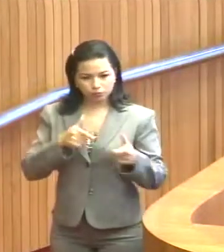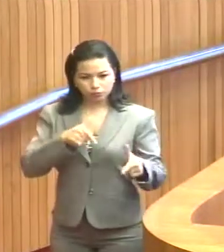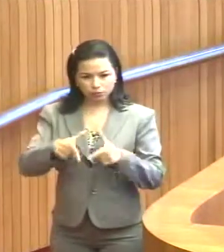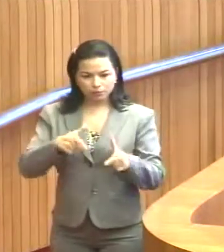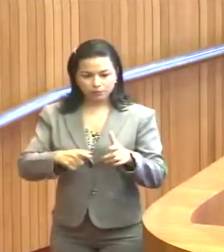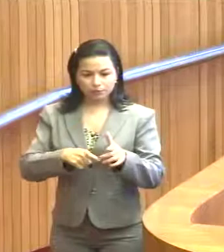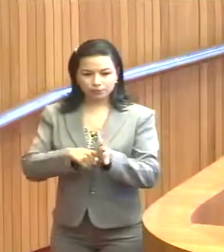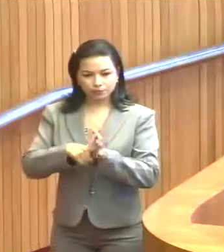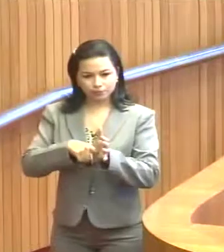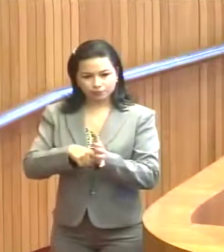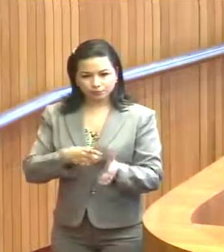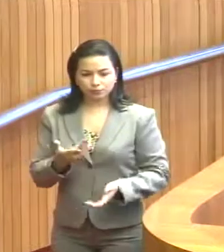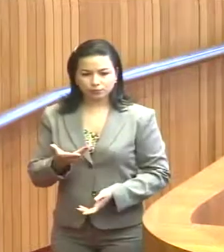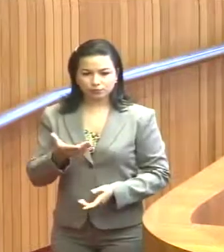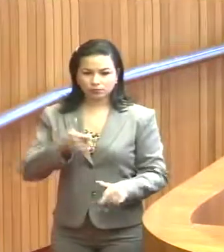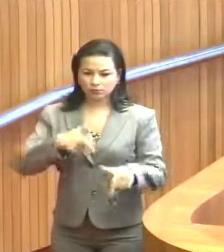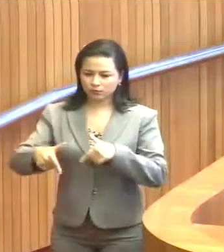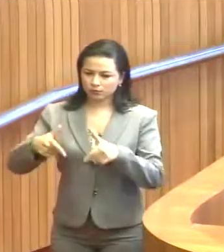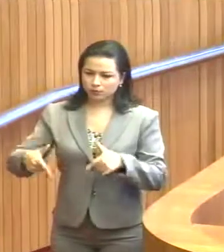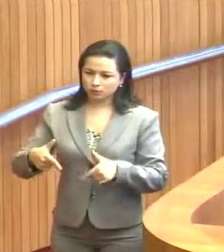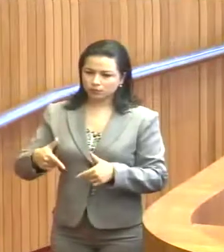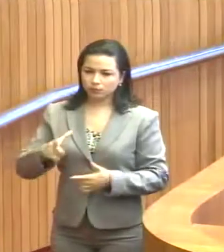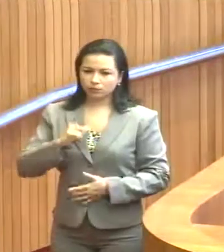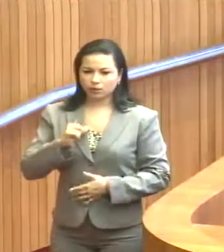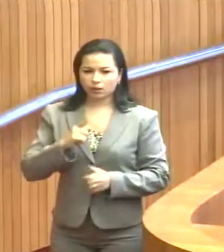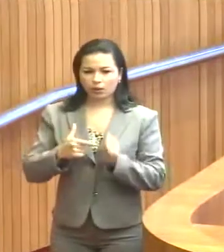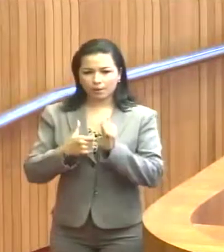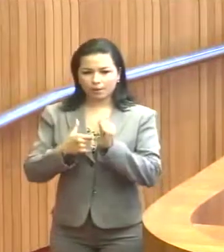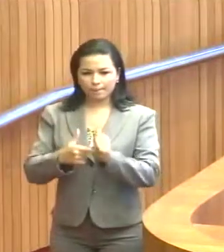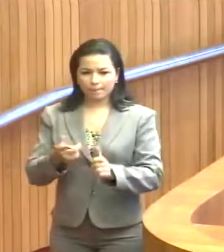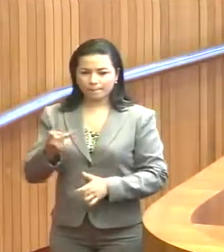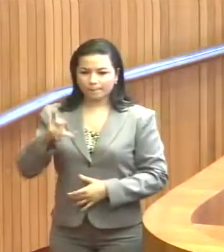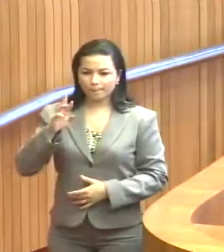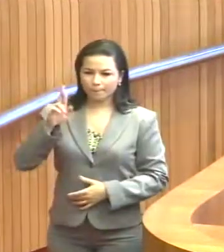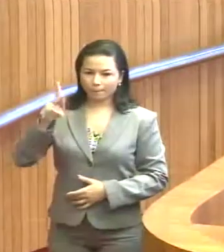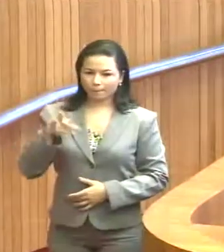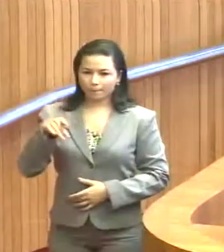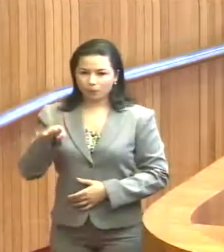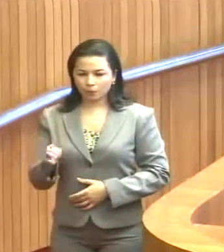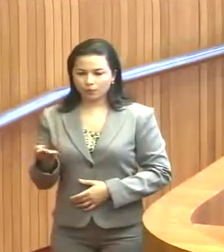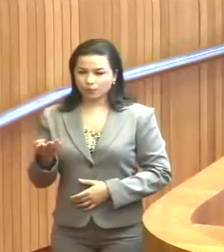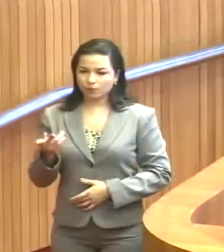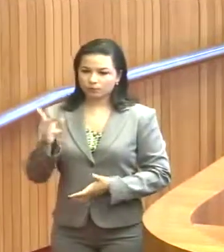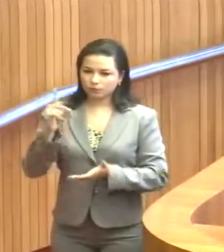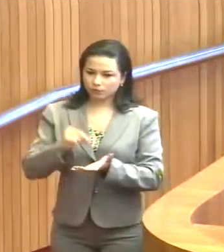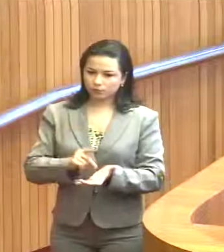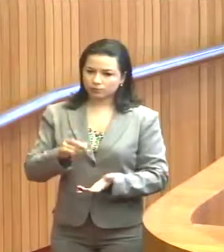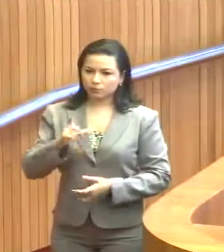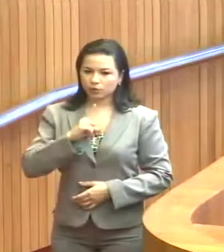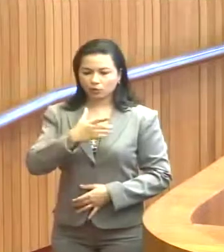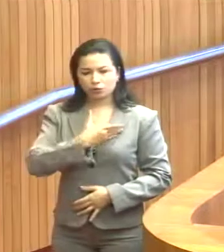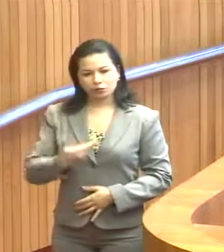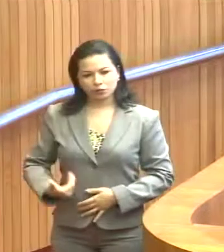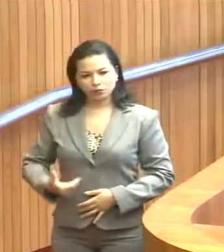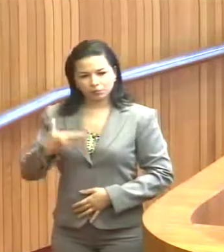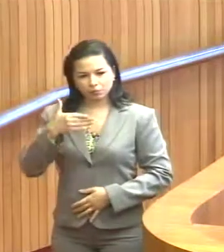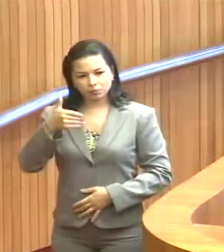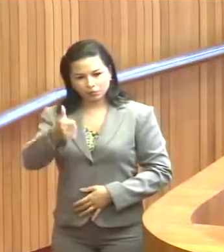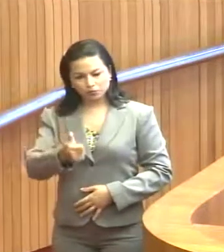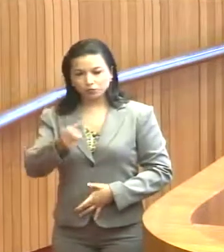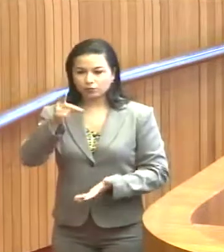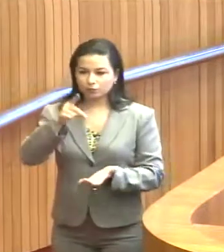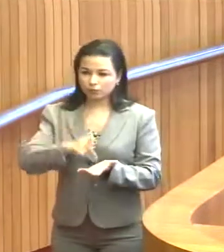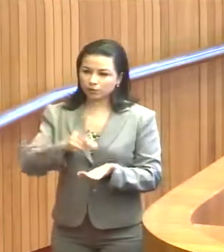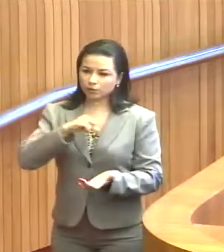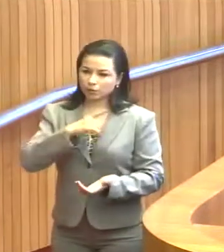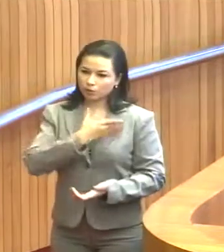com a fiscalização funcionando e recebendo o apoio da própria gestão pública, efetivamente se tem um governo melhor,